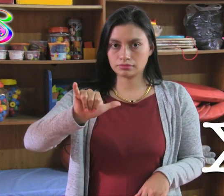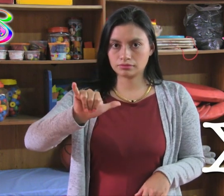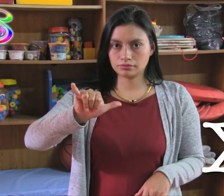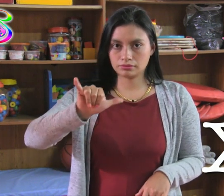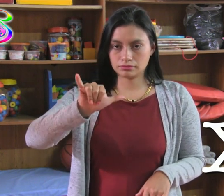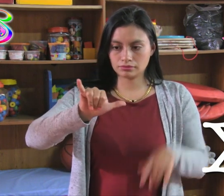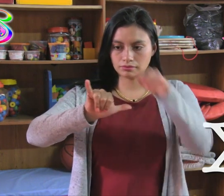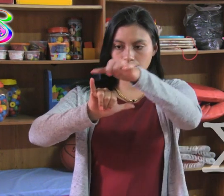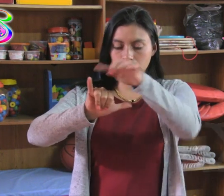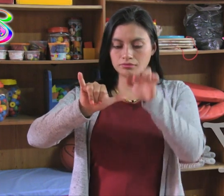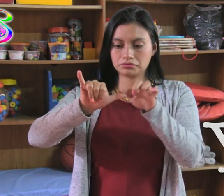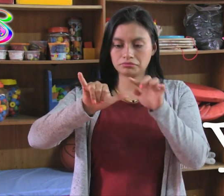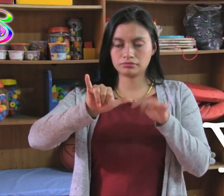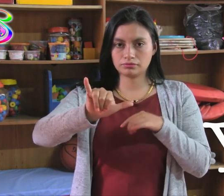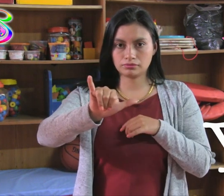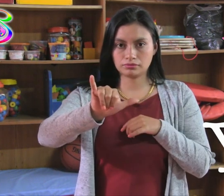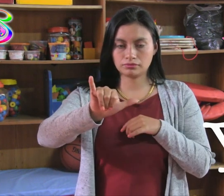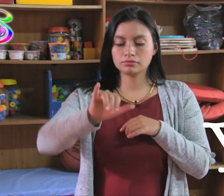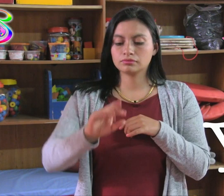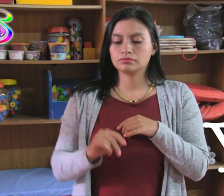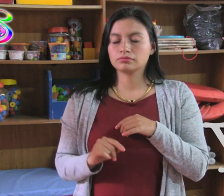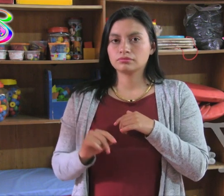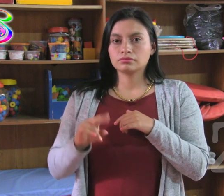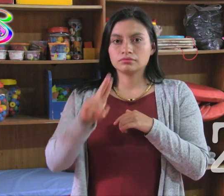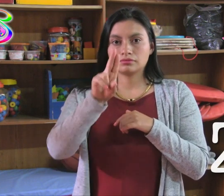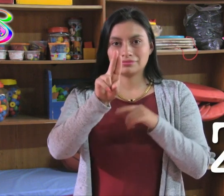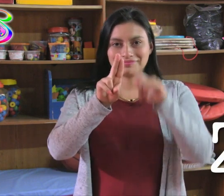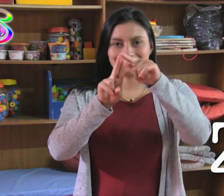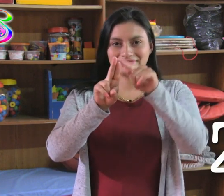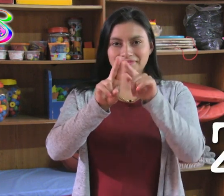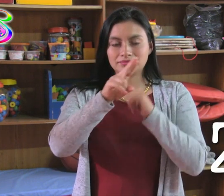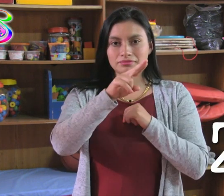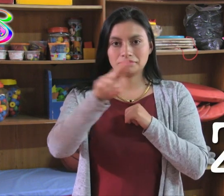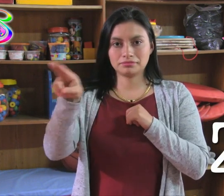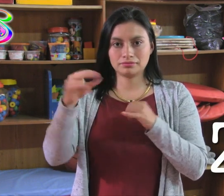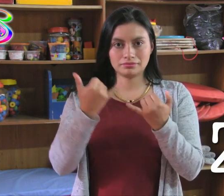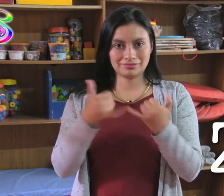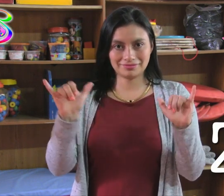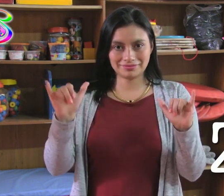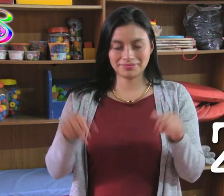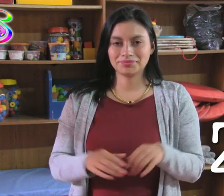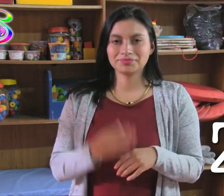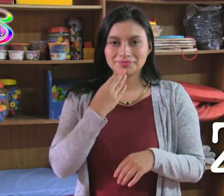La letra Y, mostrando meñique y pulgar. La letra Z, con el dedo corazón e